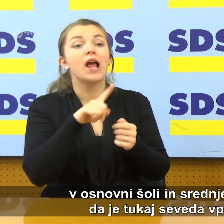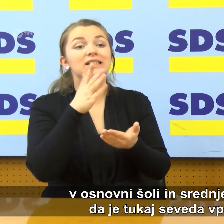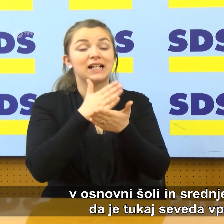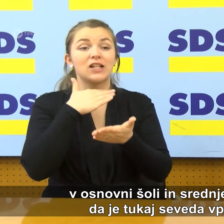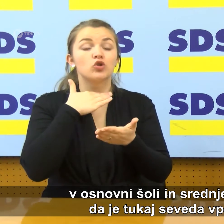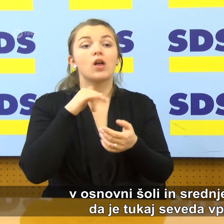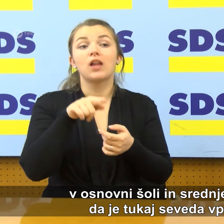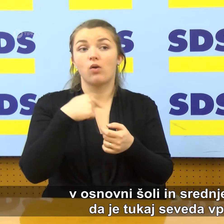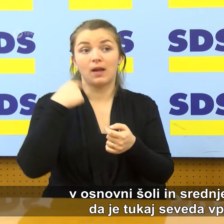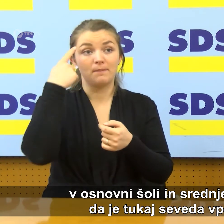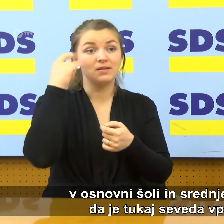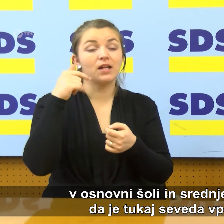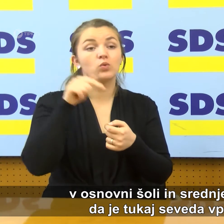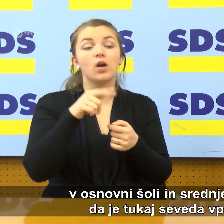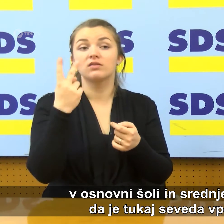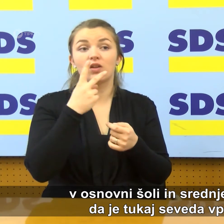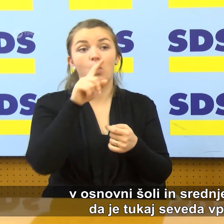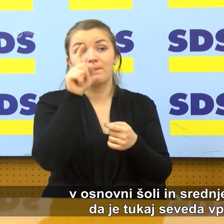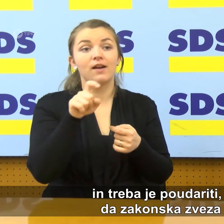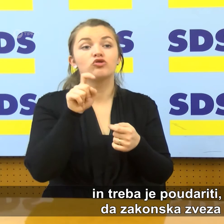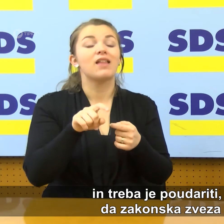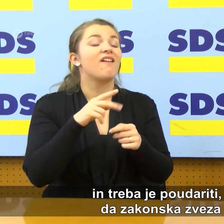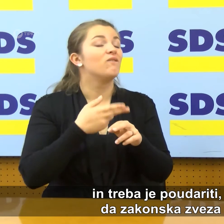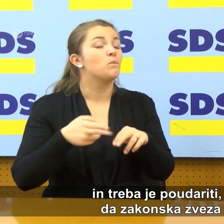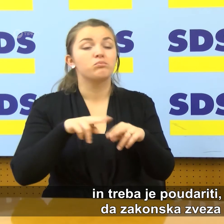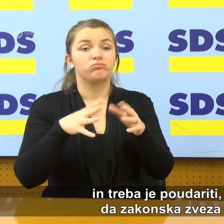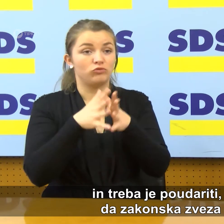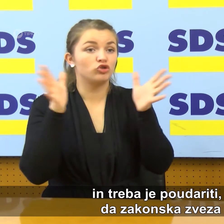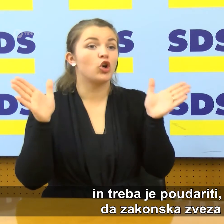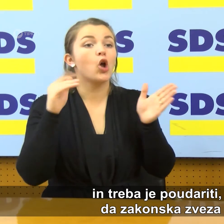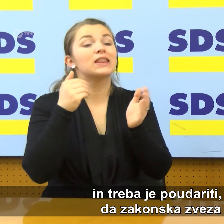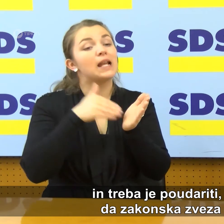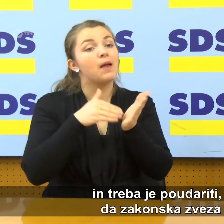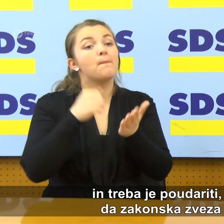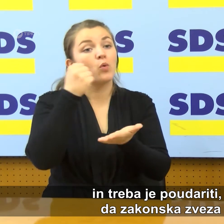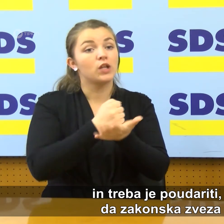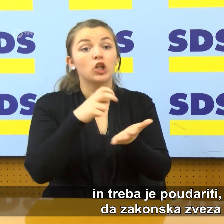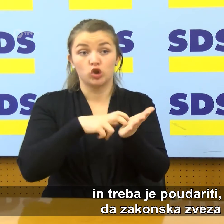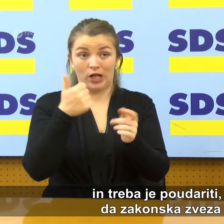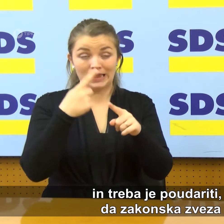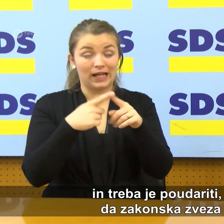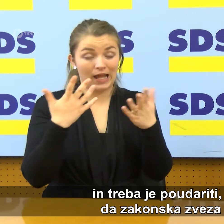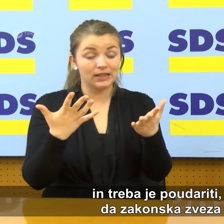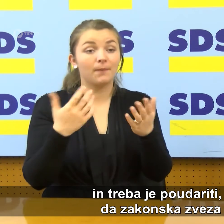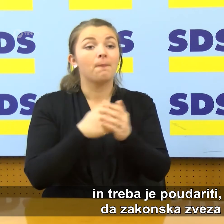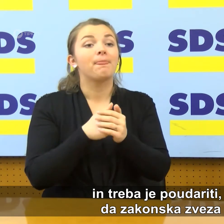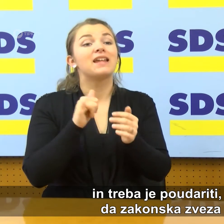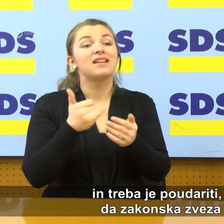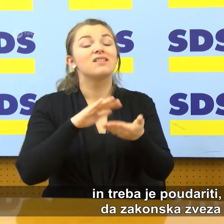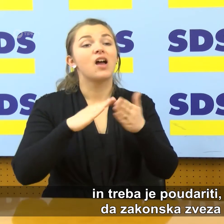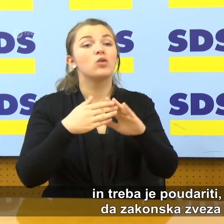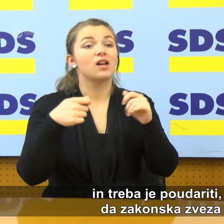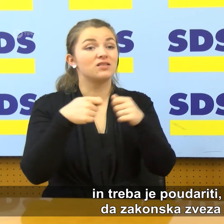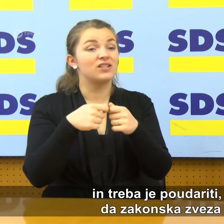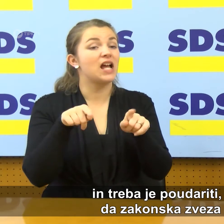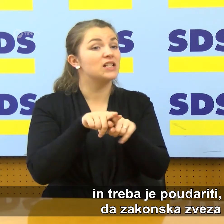Tako da mislim, da je tukaj seveda vprašanje veliko širše in treba je poudariti, da še enkrat torej, da zakonska